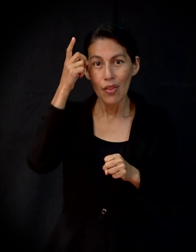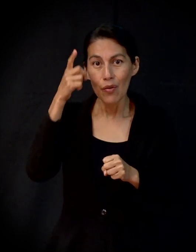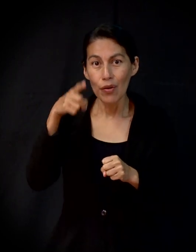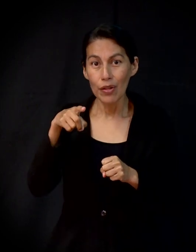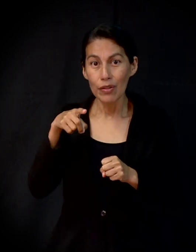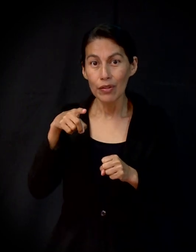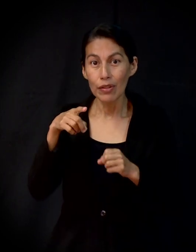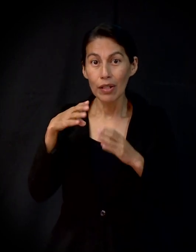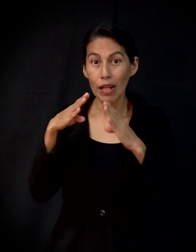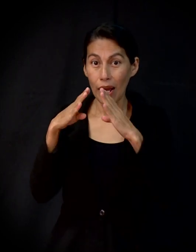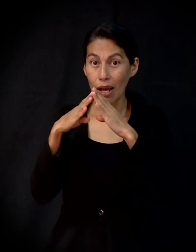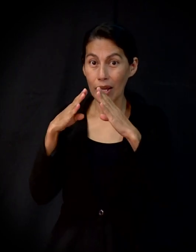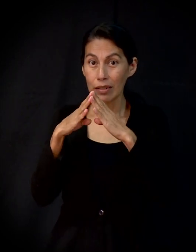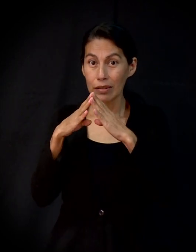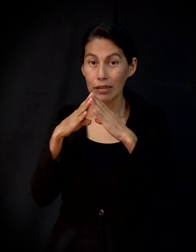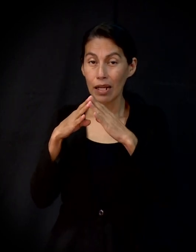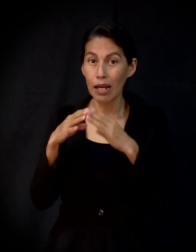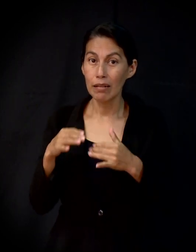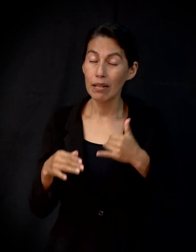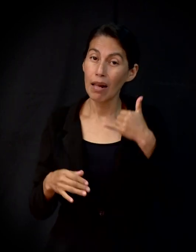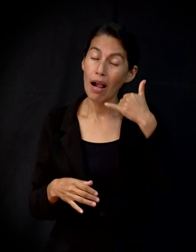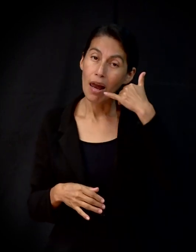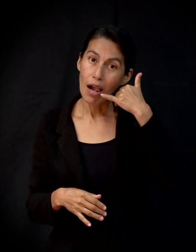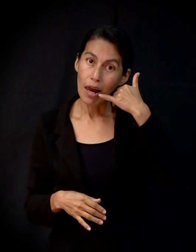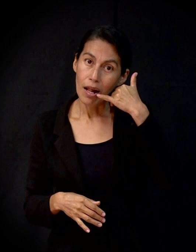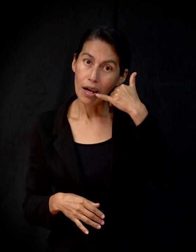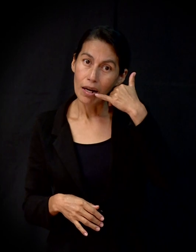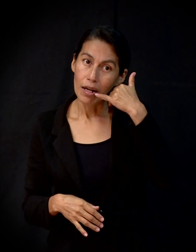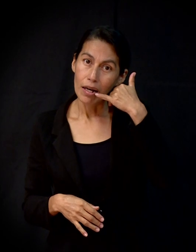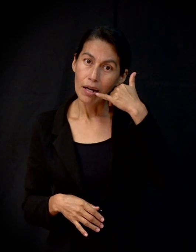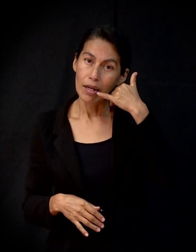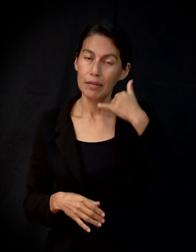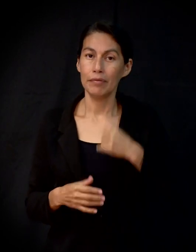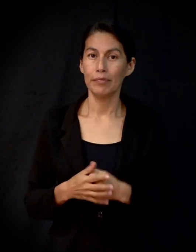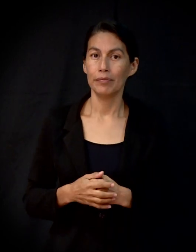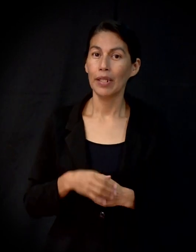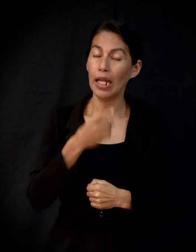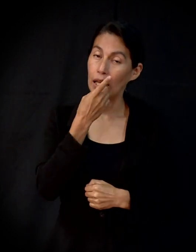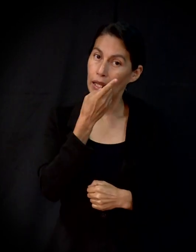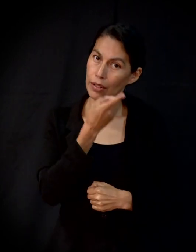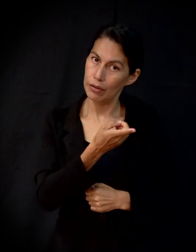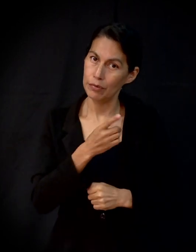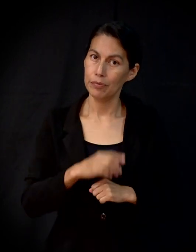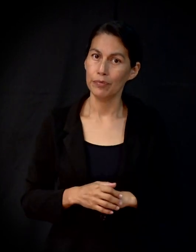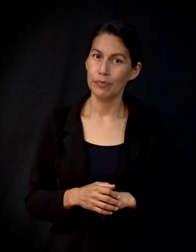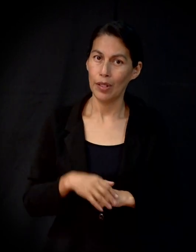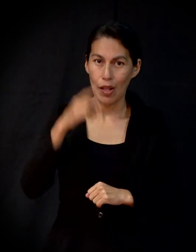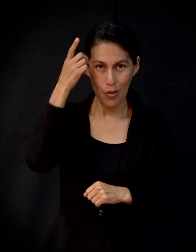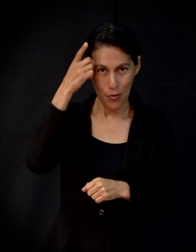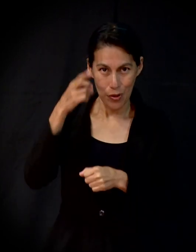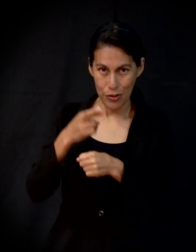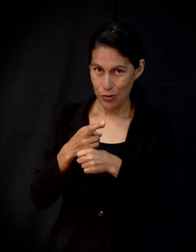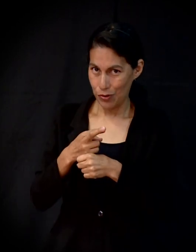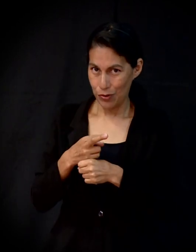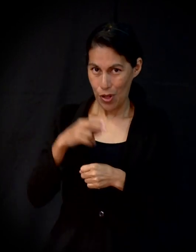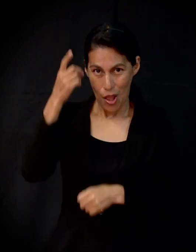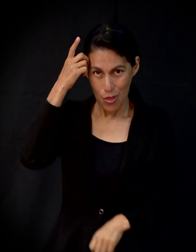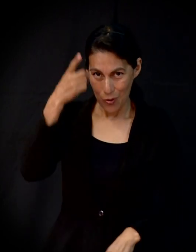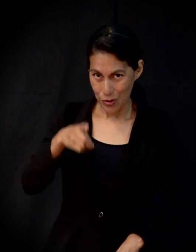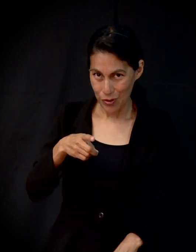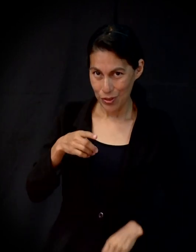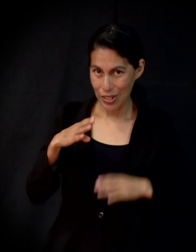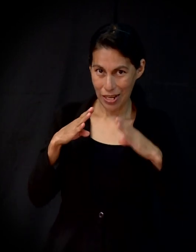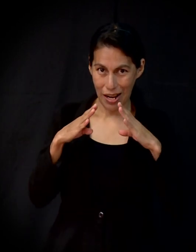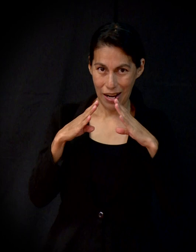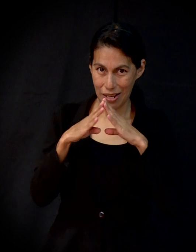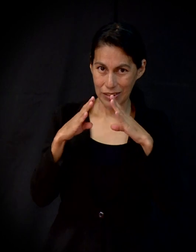el dueño de la casa estuvo llamando a ella. Entonces mi mamá a el dueño y le dijo, mire, no